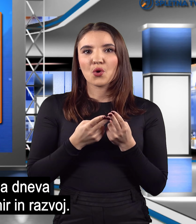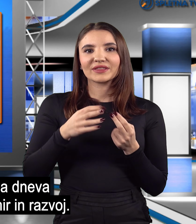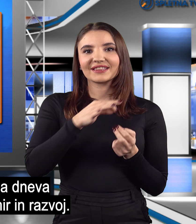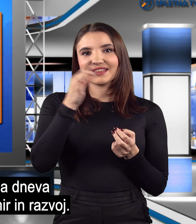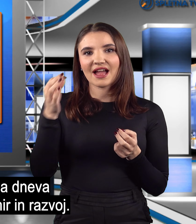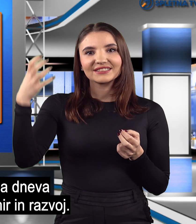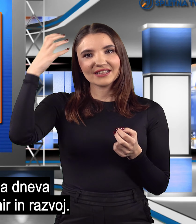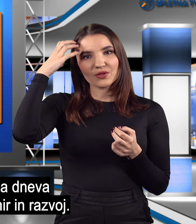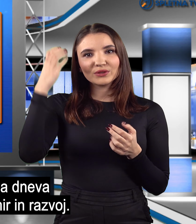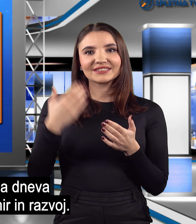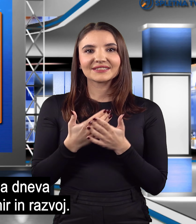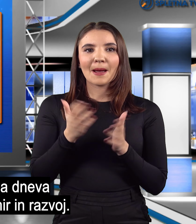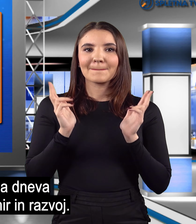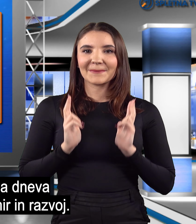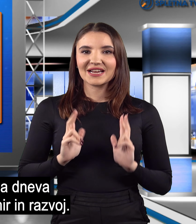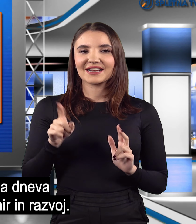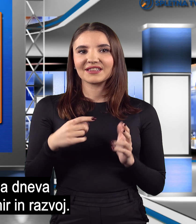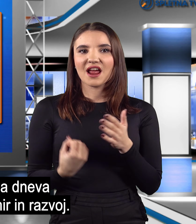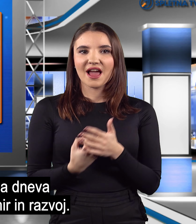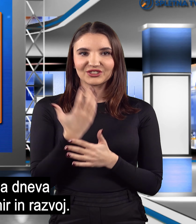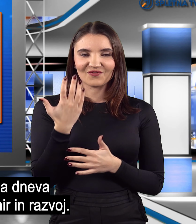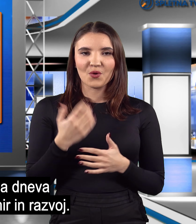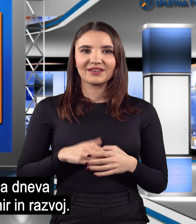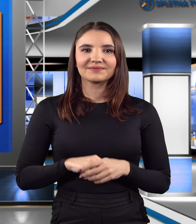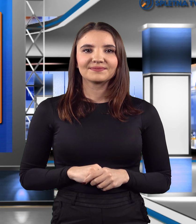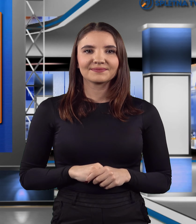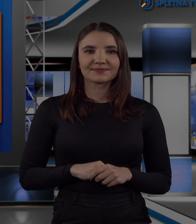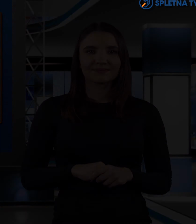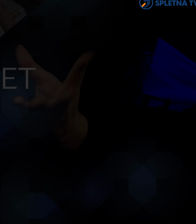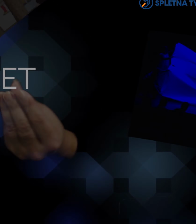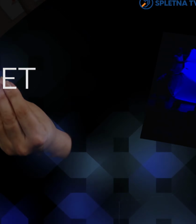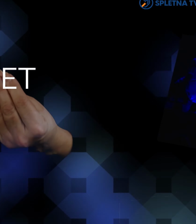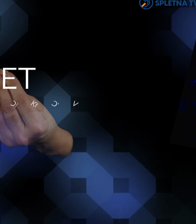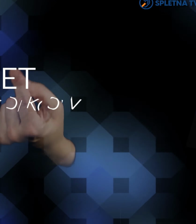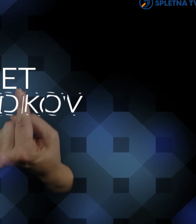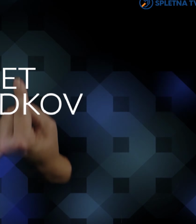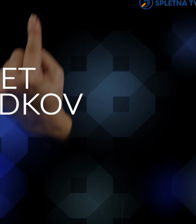znanosti za mir in razvoj.